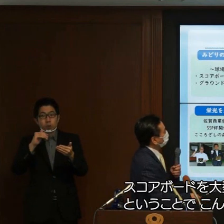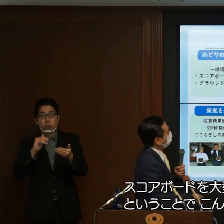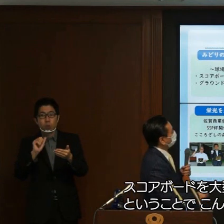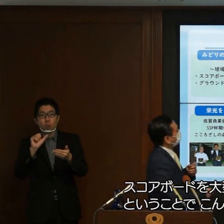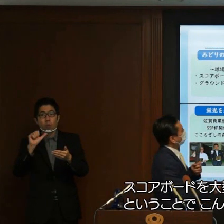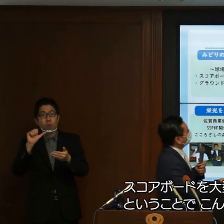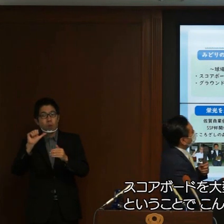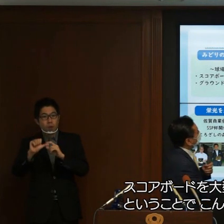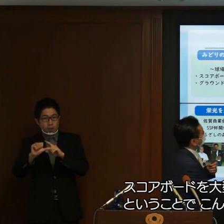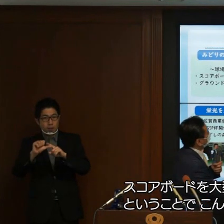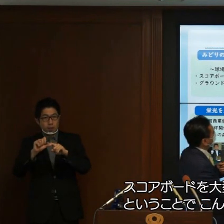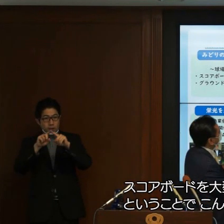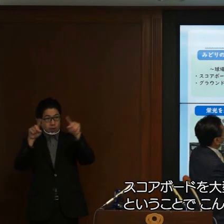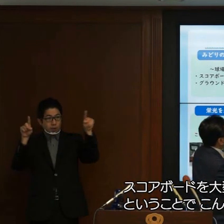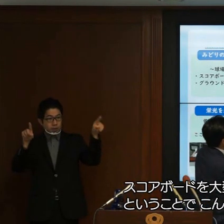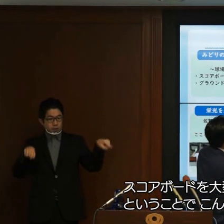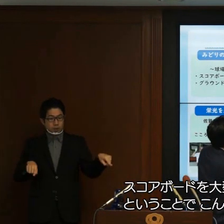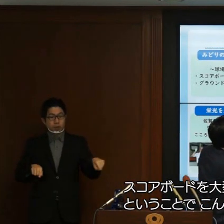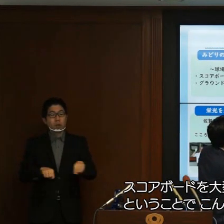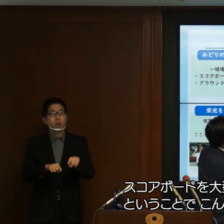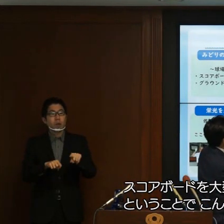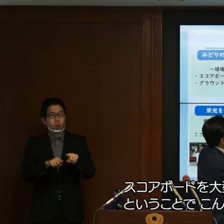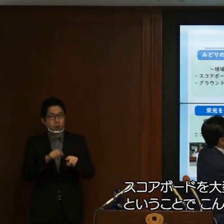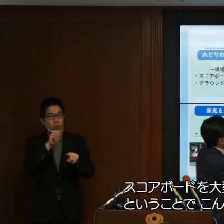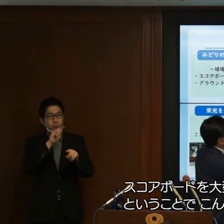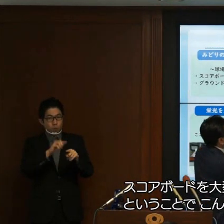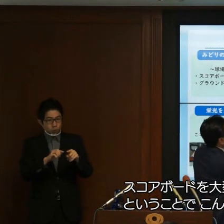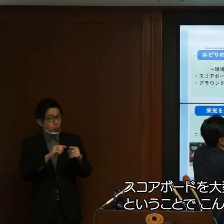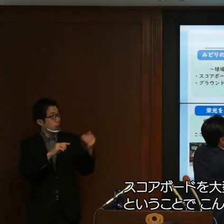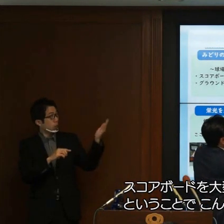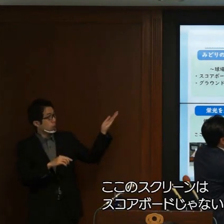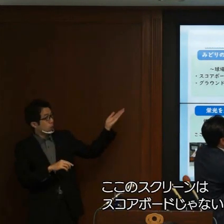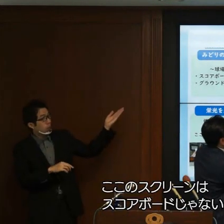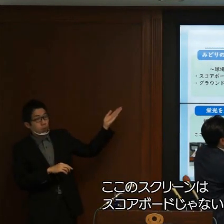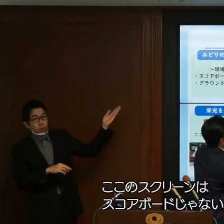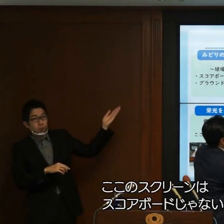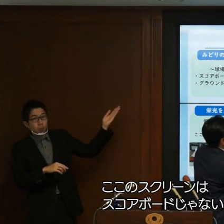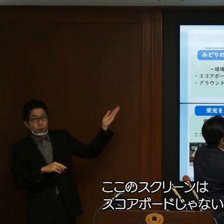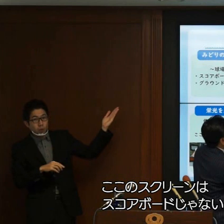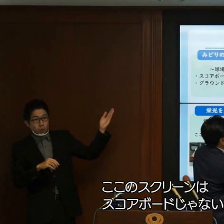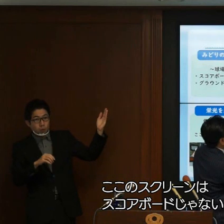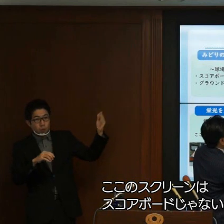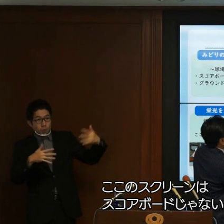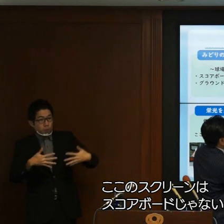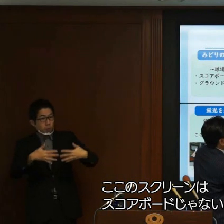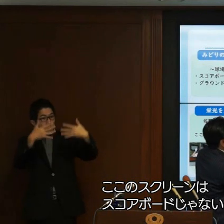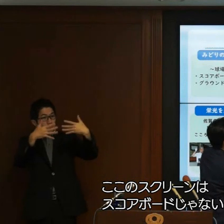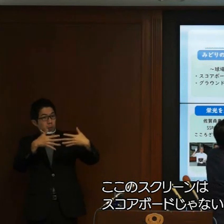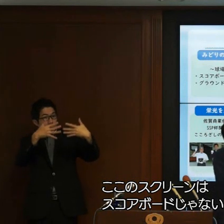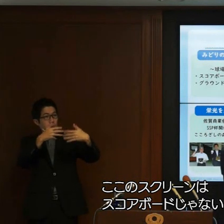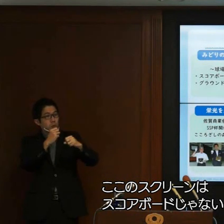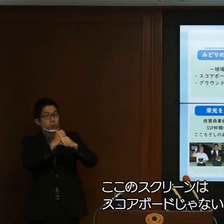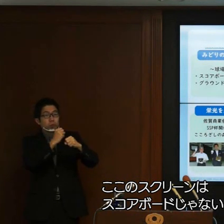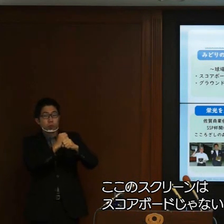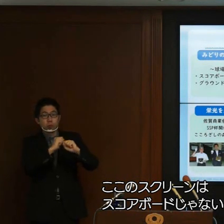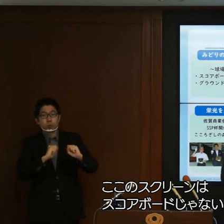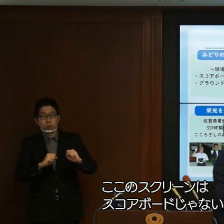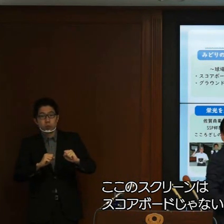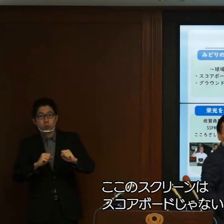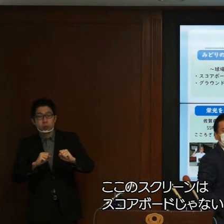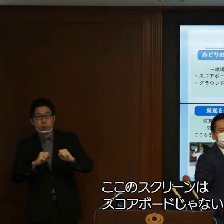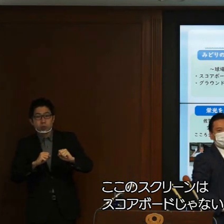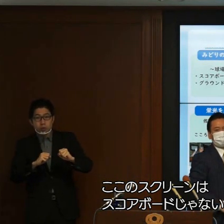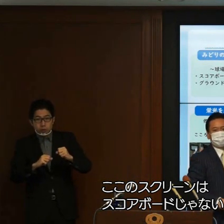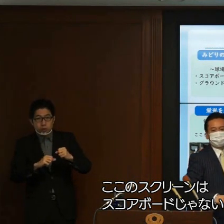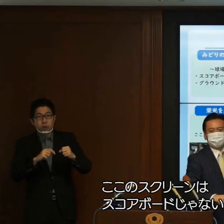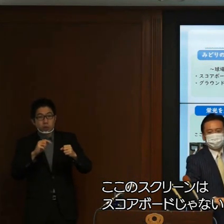型スクリーンにということで、こんな形になります。でここのスクリーンはスコアボードじゃないときはこんな感じで、